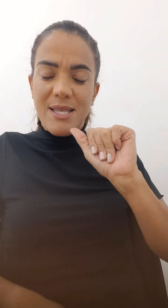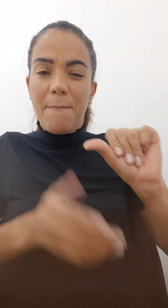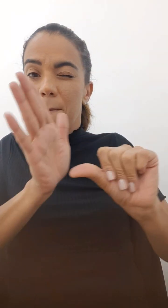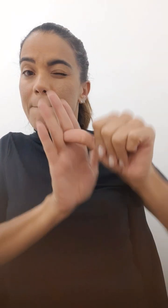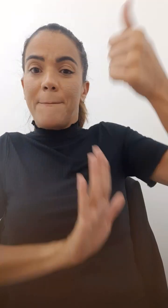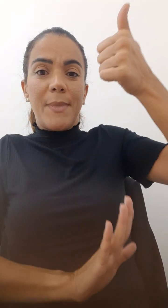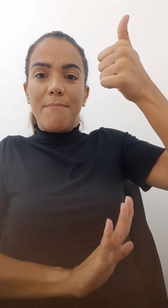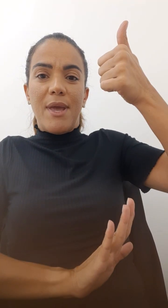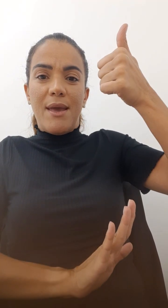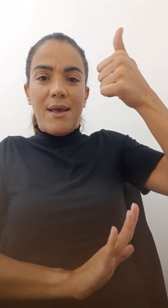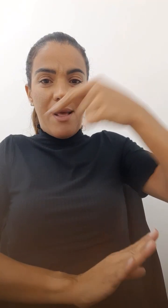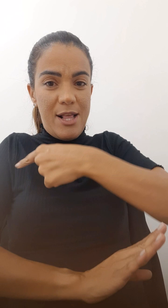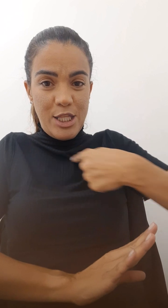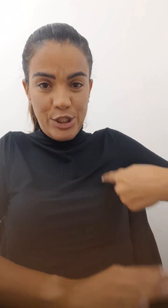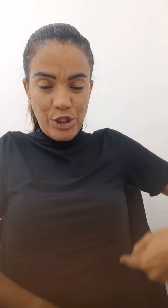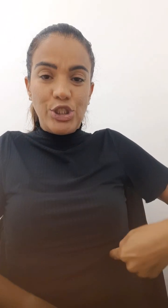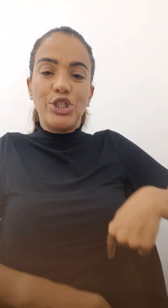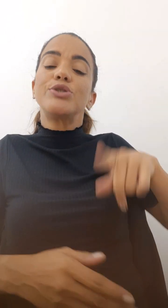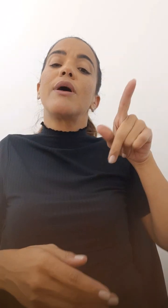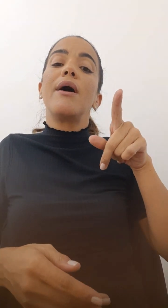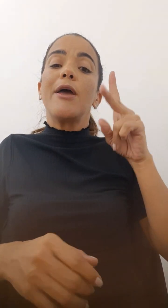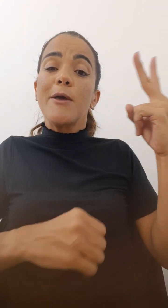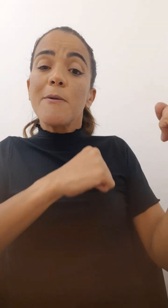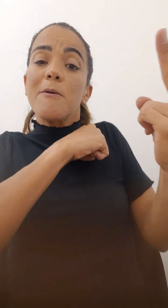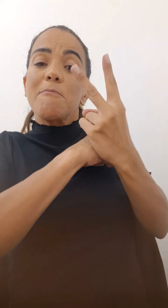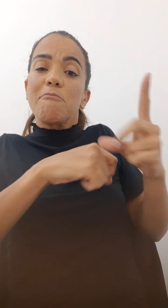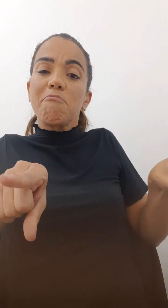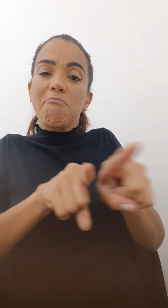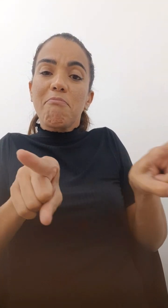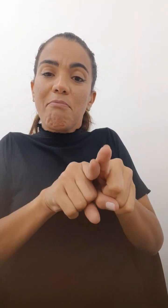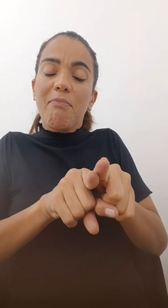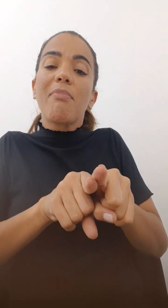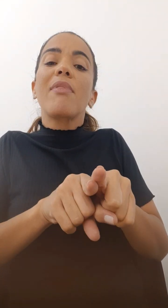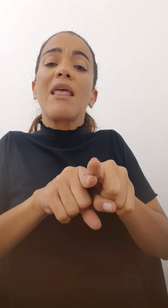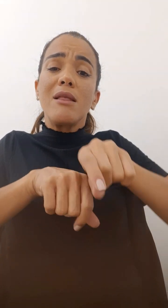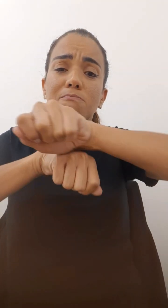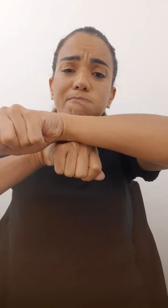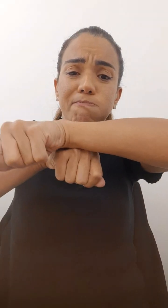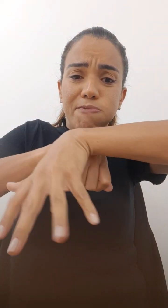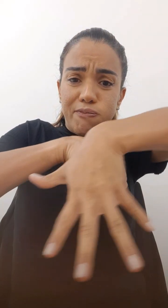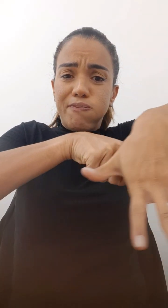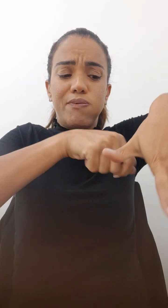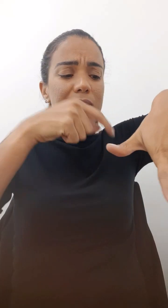a primeira cepa, que nós chamamos de cepa original, aquela advinda de Wuhan, e